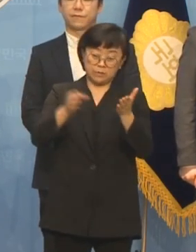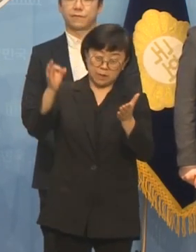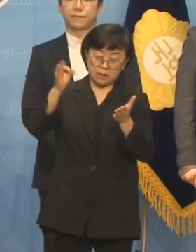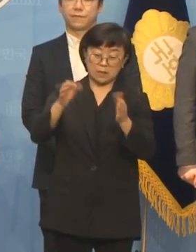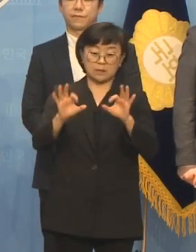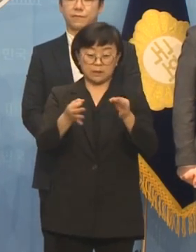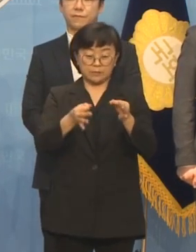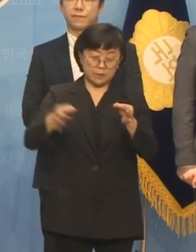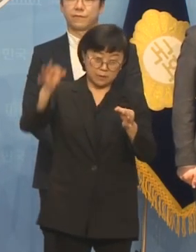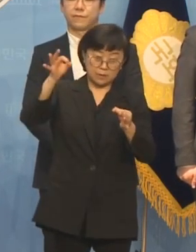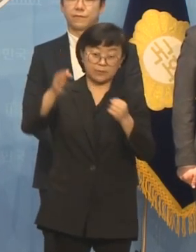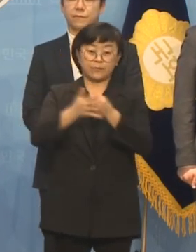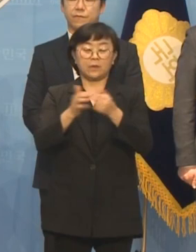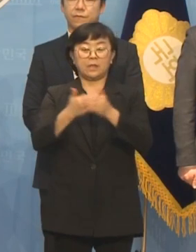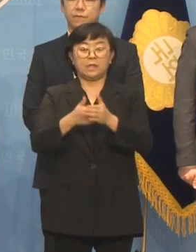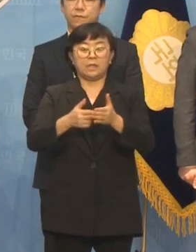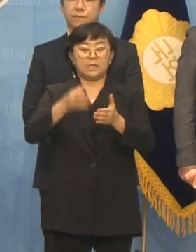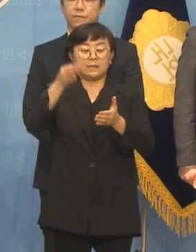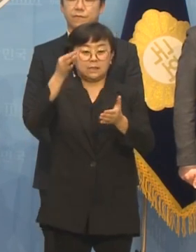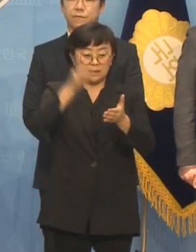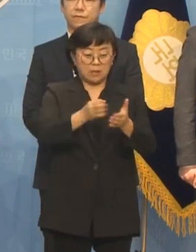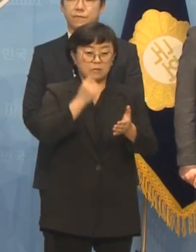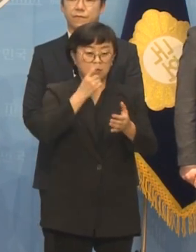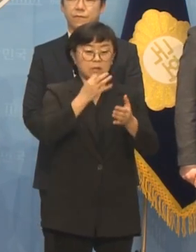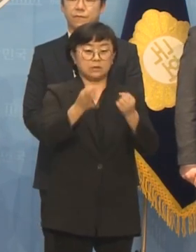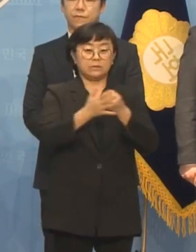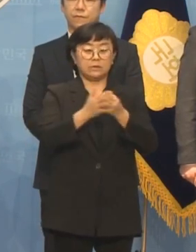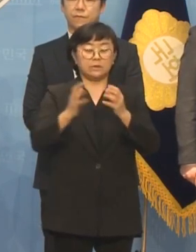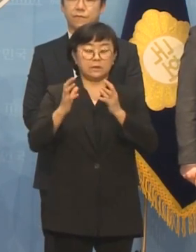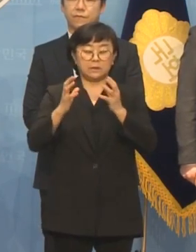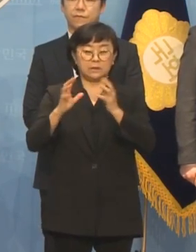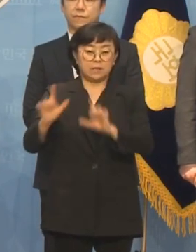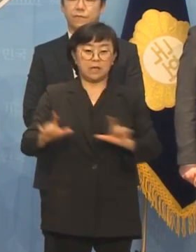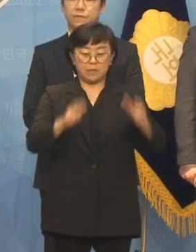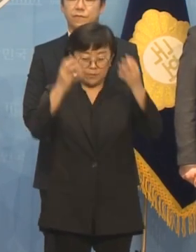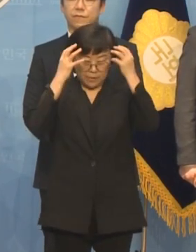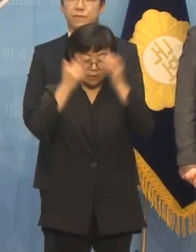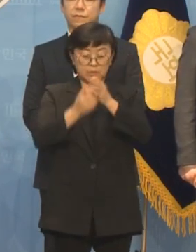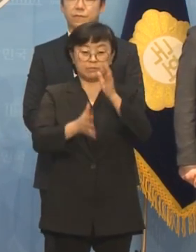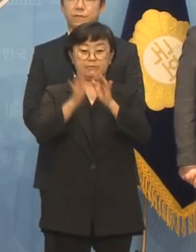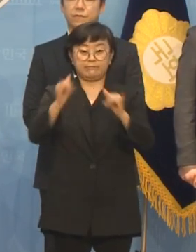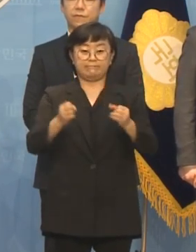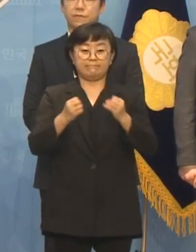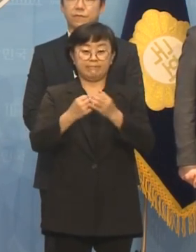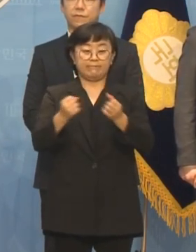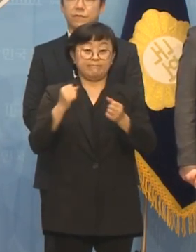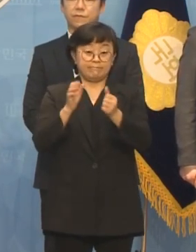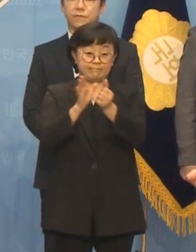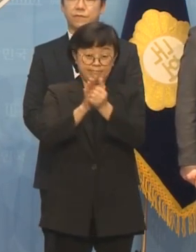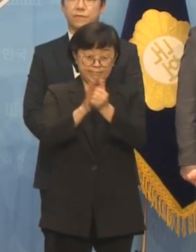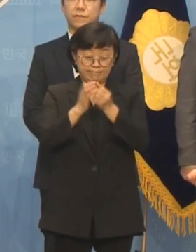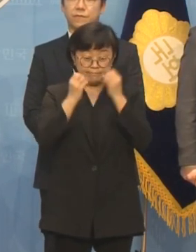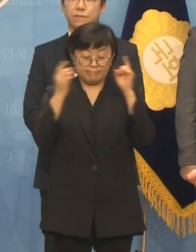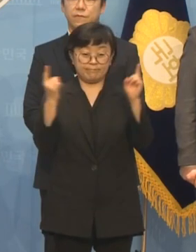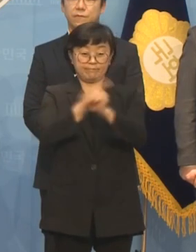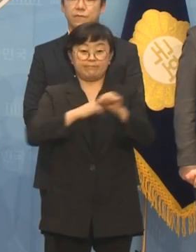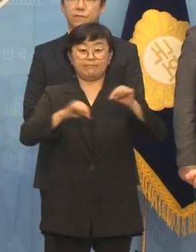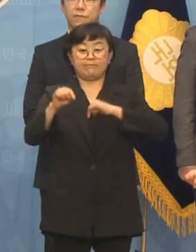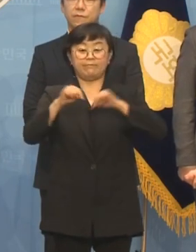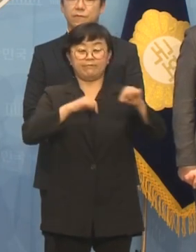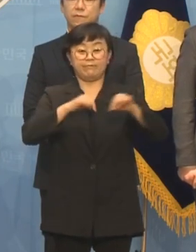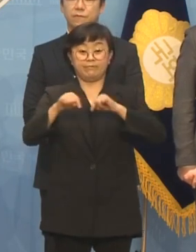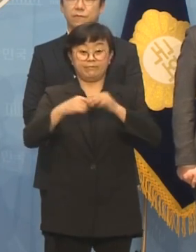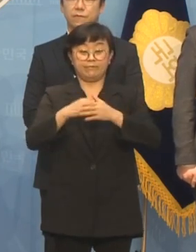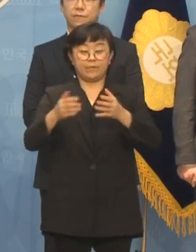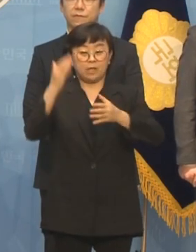속에서 저임금과 민생고에 씨름하는 시민들에게 힘이 되는 개혁정치, 급격한 전환기를 맞고